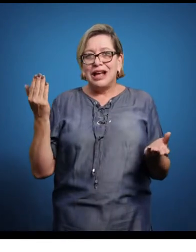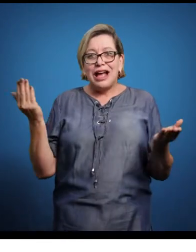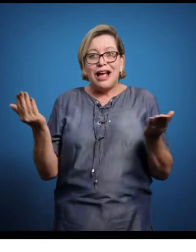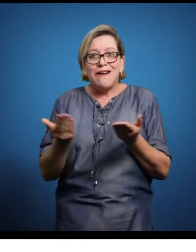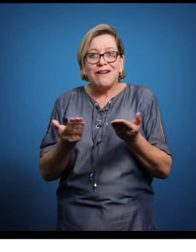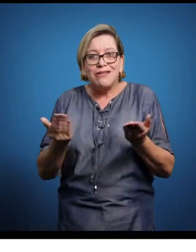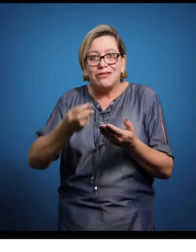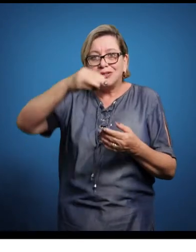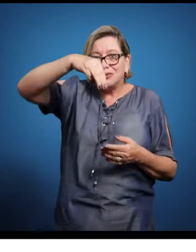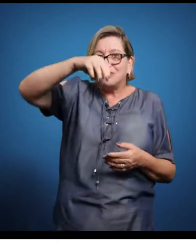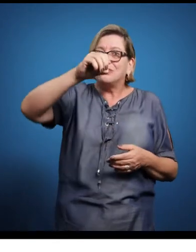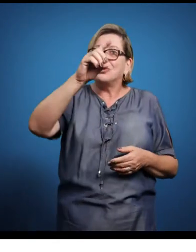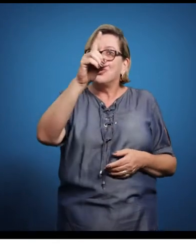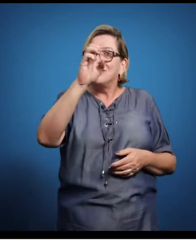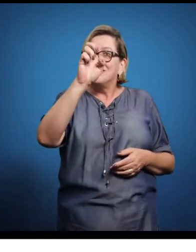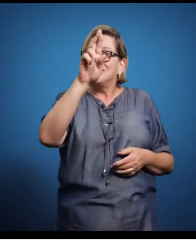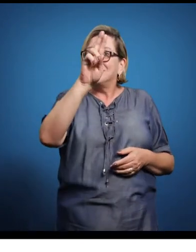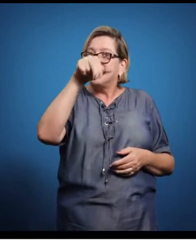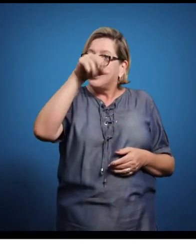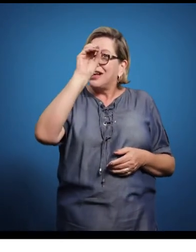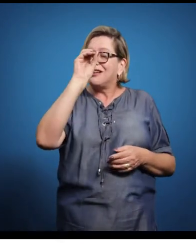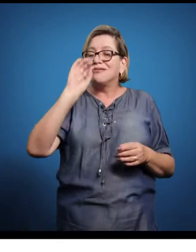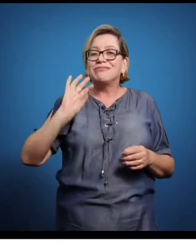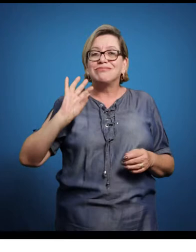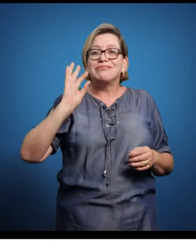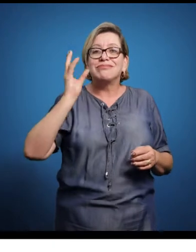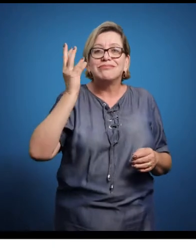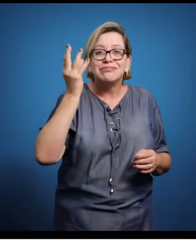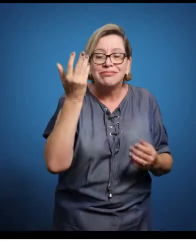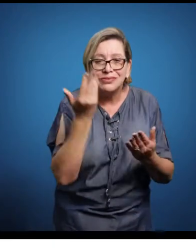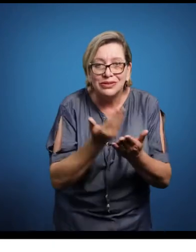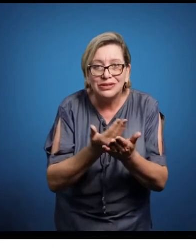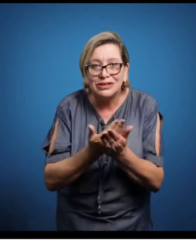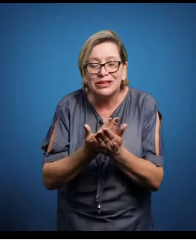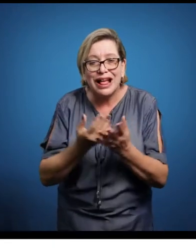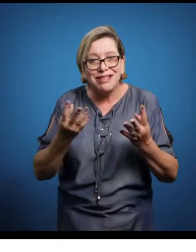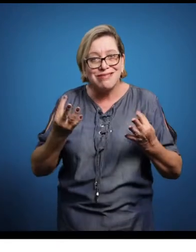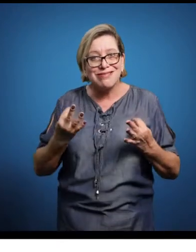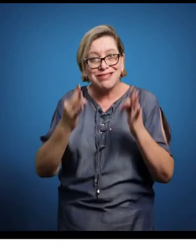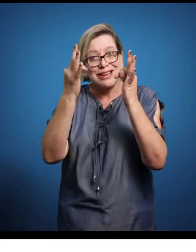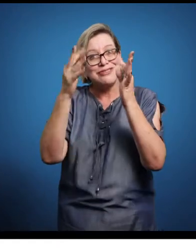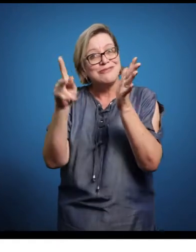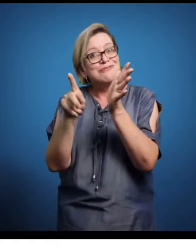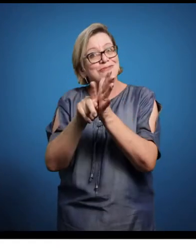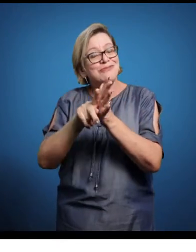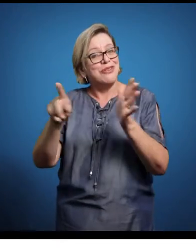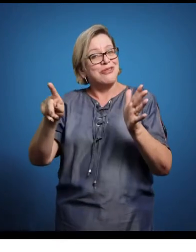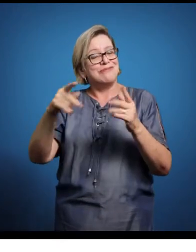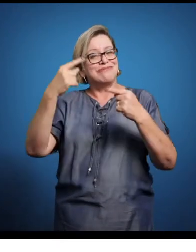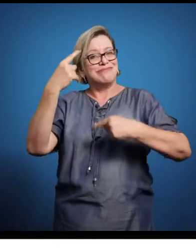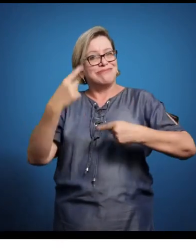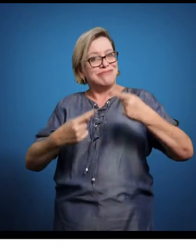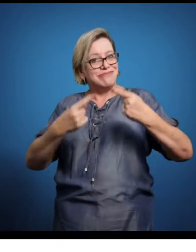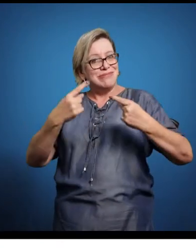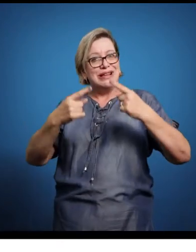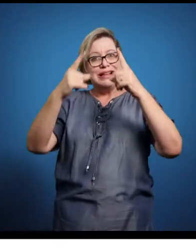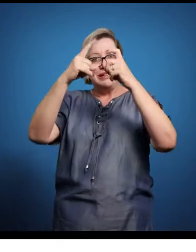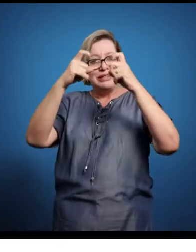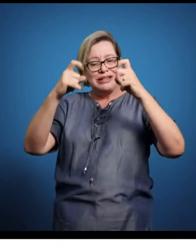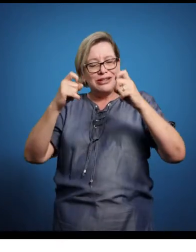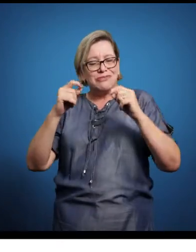moderno com maquiavel que se efetiva um estudo técnico da política um estudo científico da política dizendo